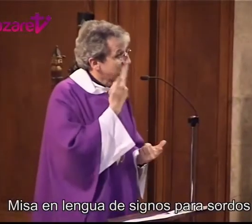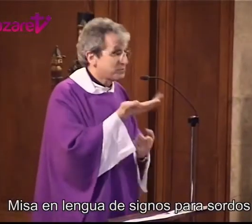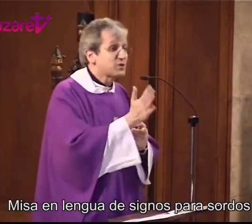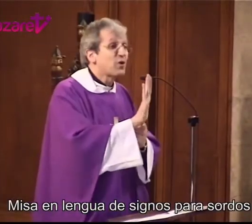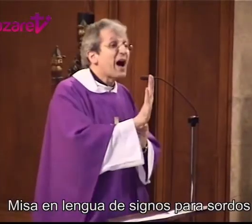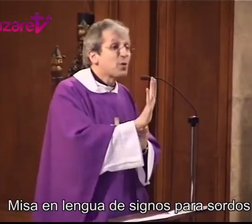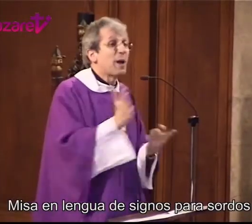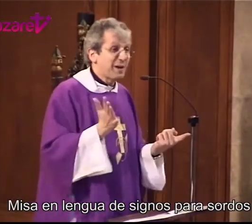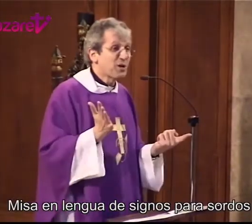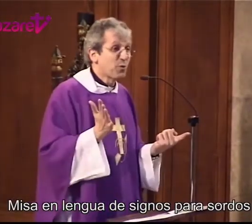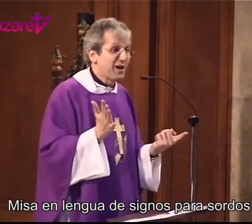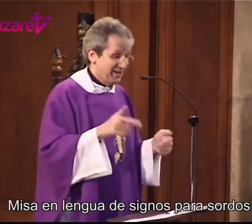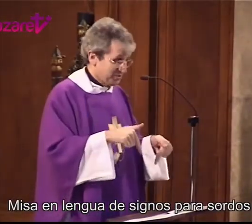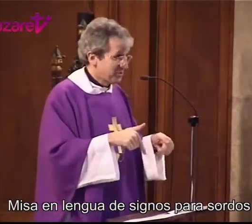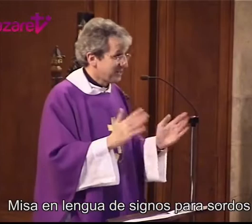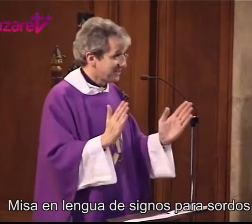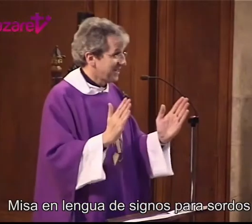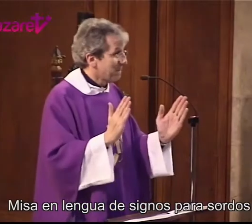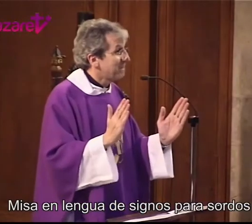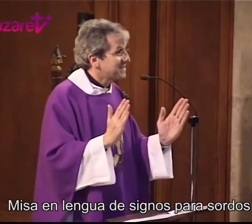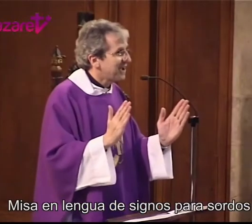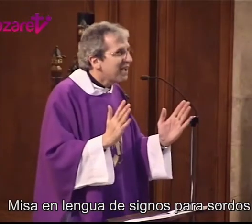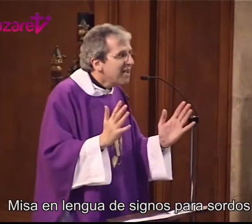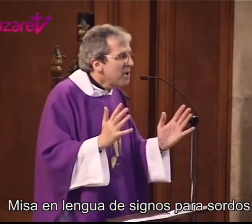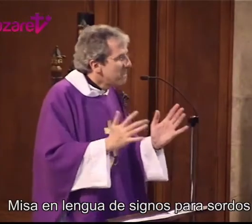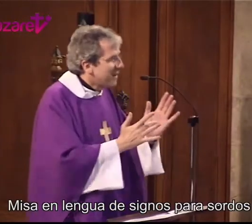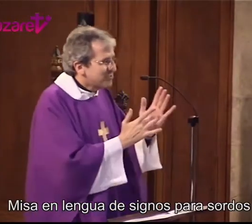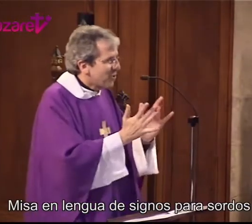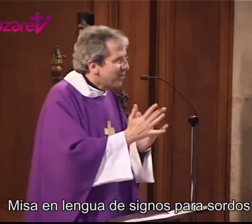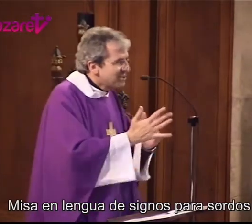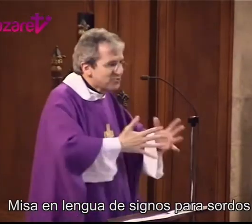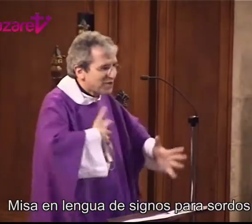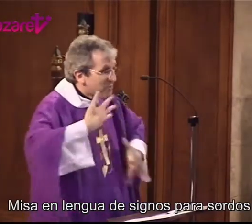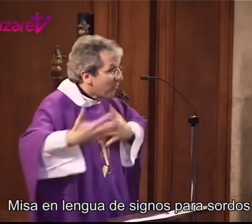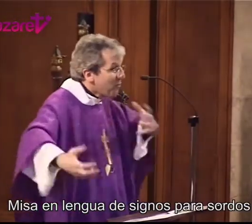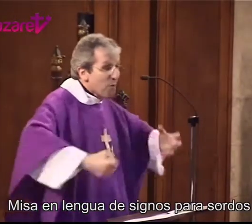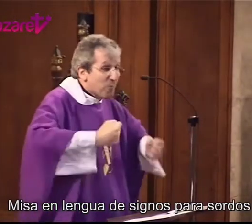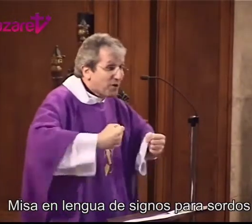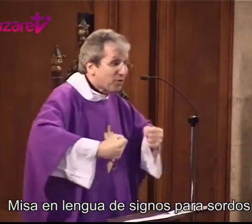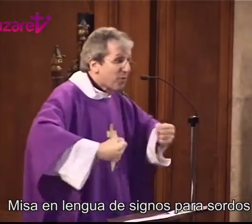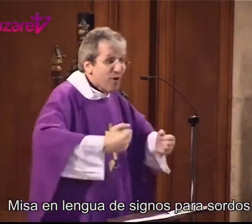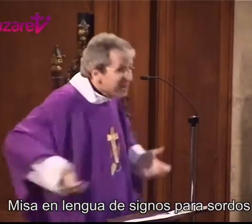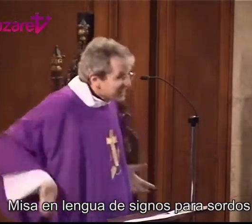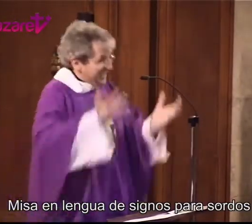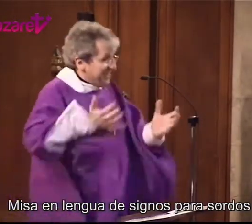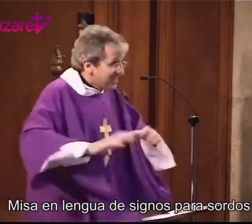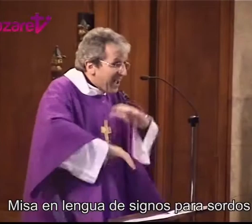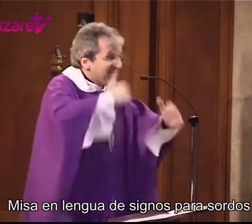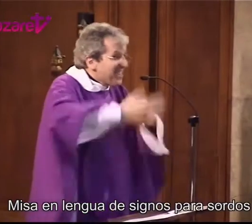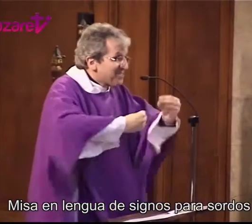visto alguna película sobre este pasaje, veremos a un Jesús, a lo mejor un poquito como que haciendo,